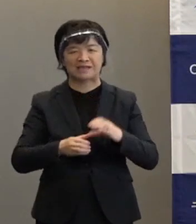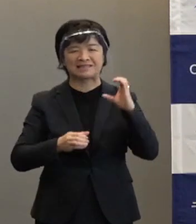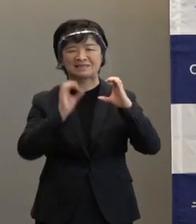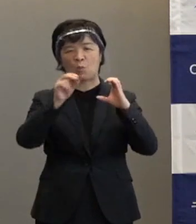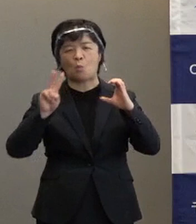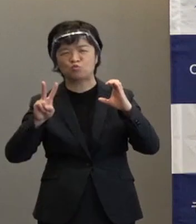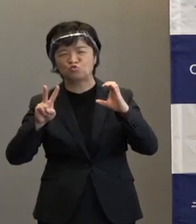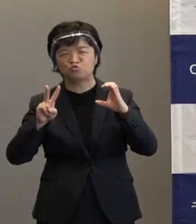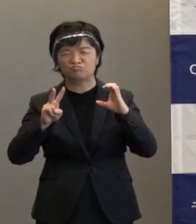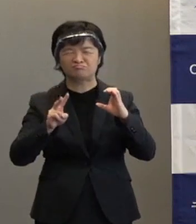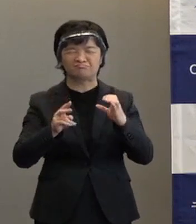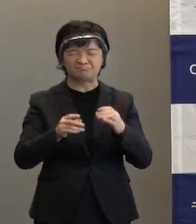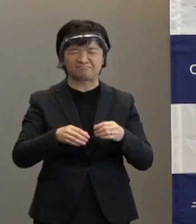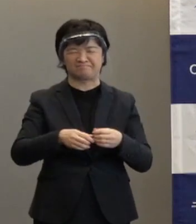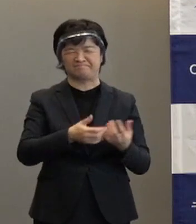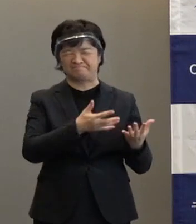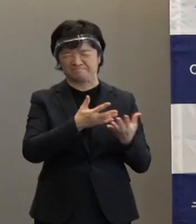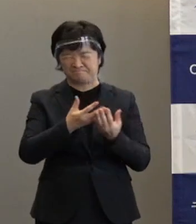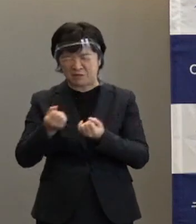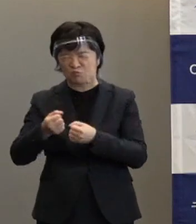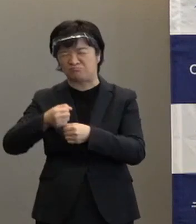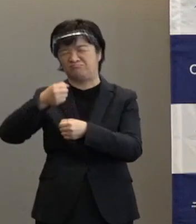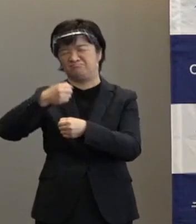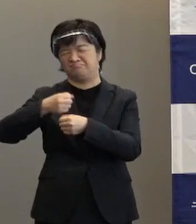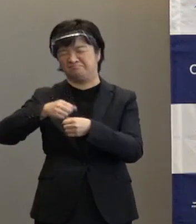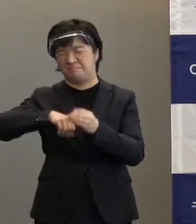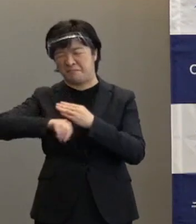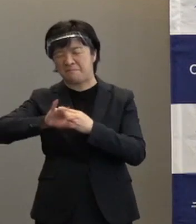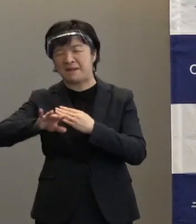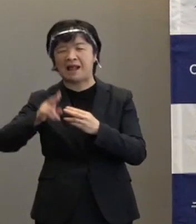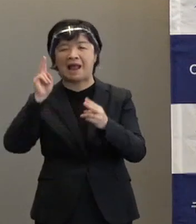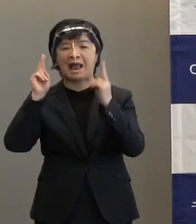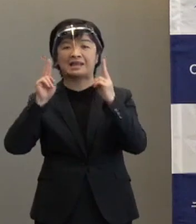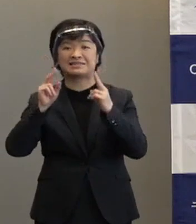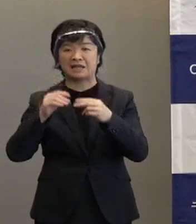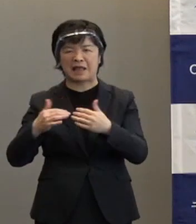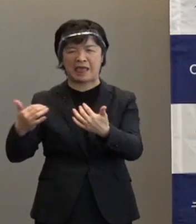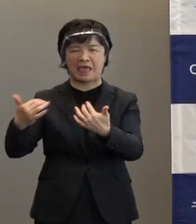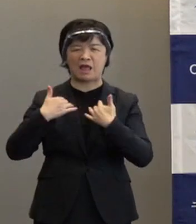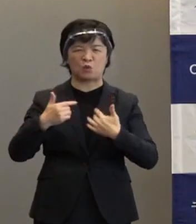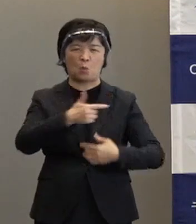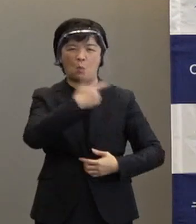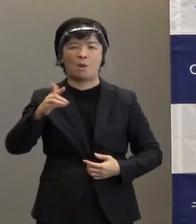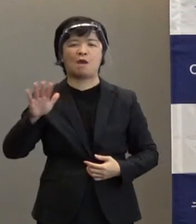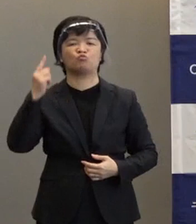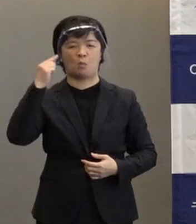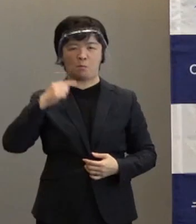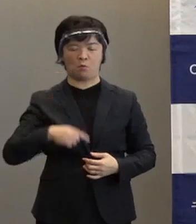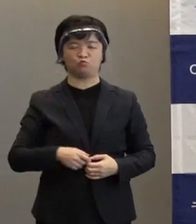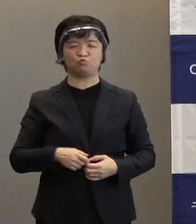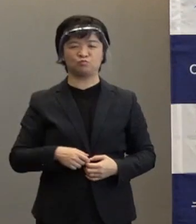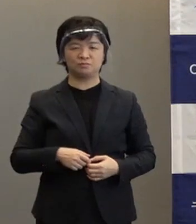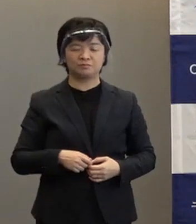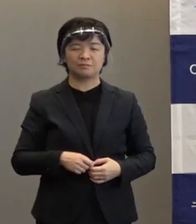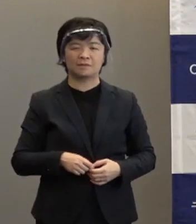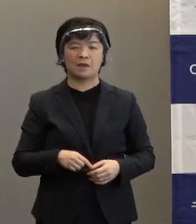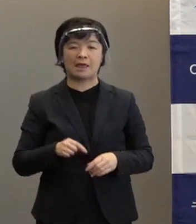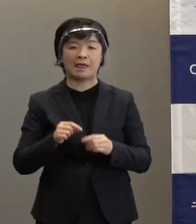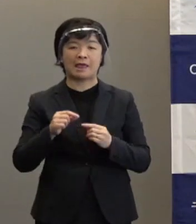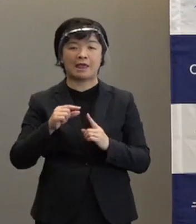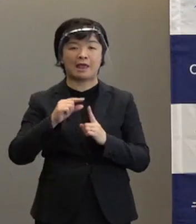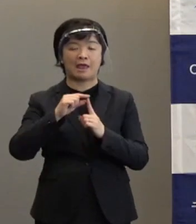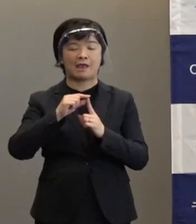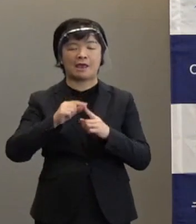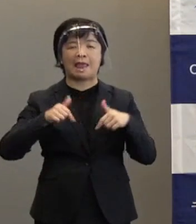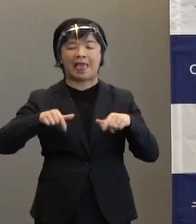排出をしている産業や企業にとっては極めて大きな影響があるというふうに考えています。で特に我々こう慶応臨海コンビナート地帯